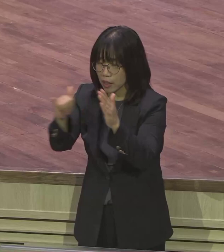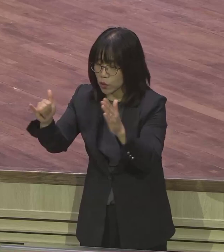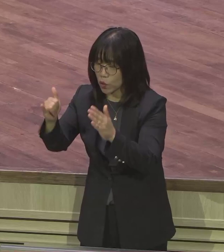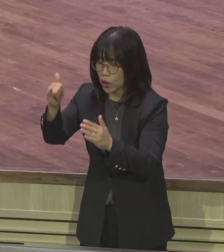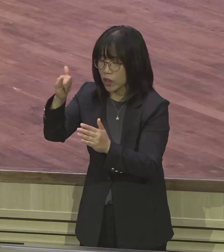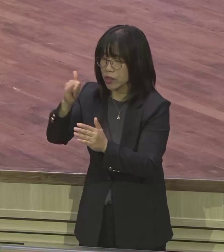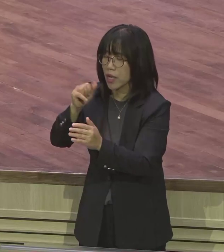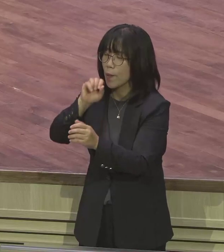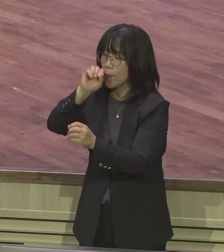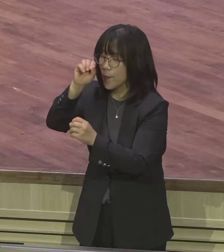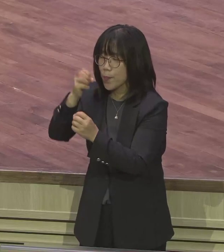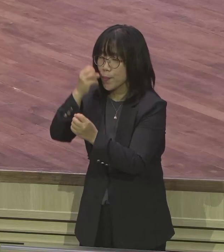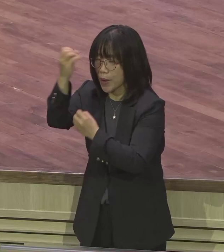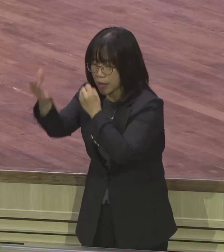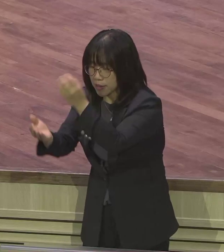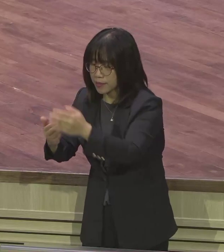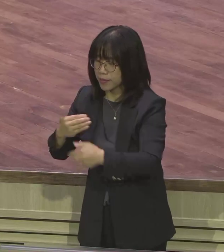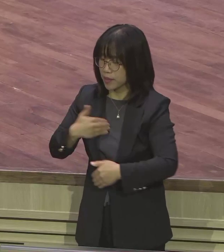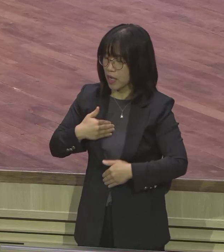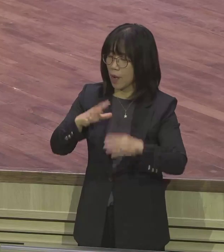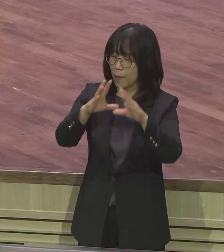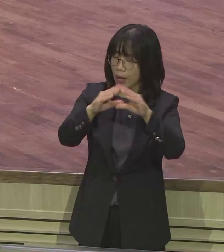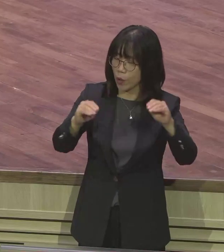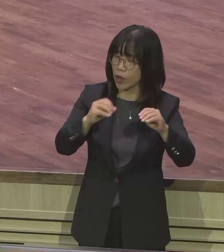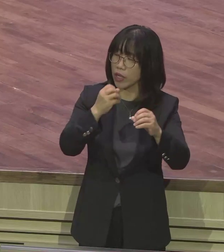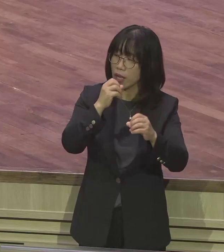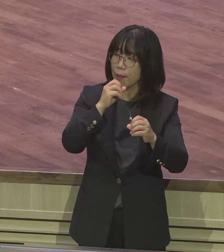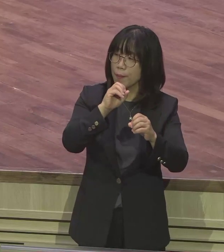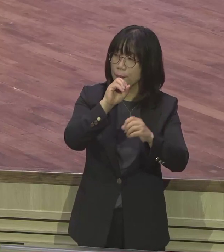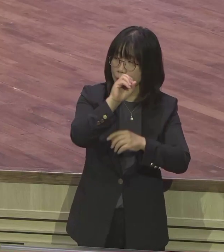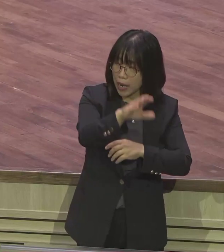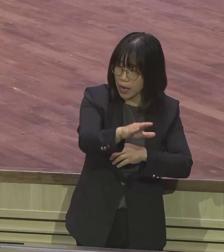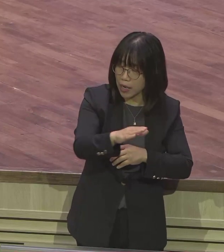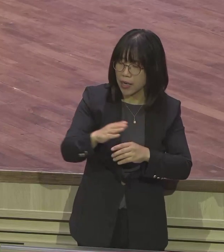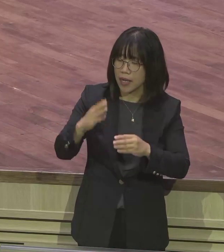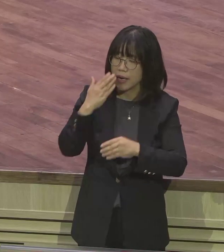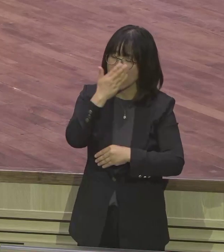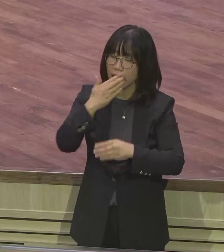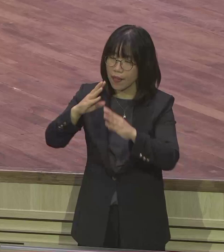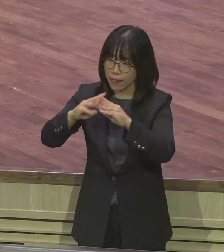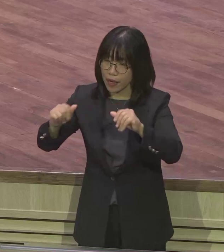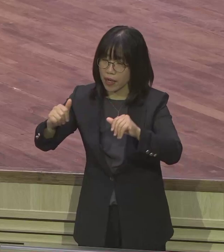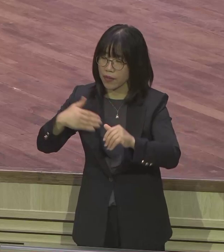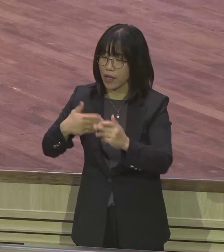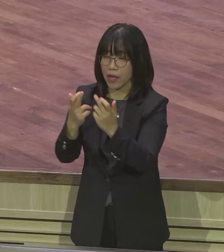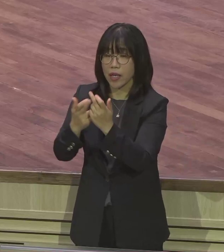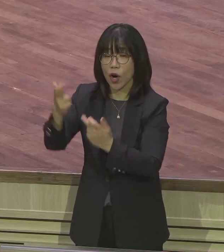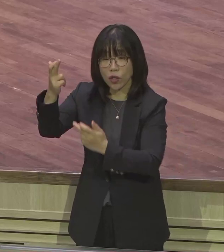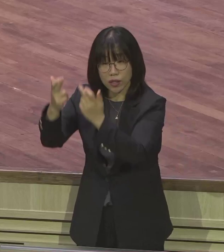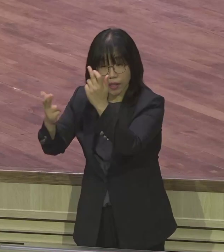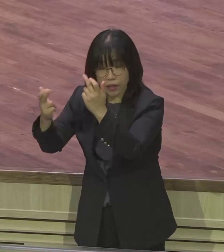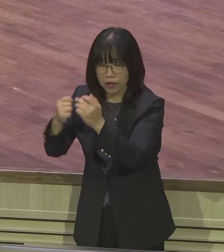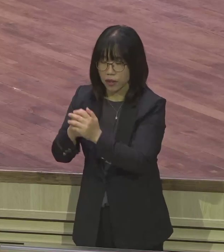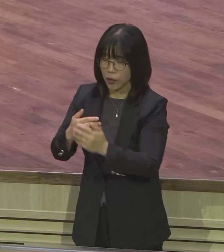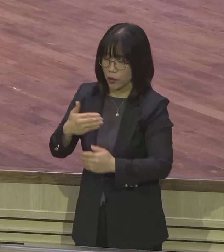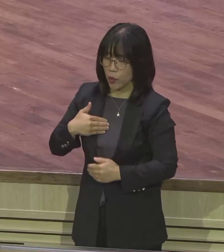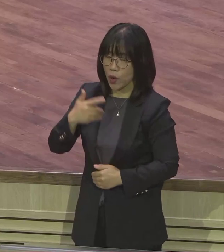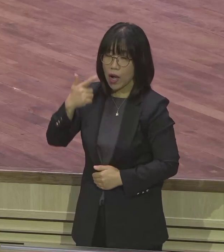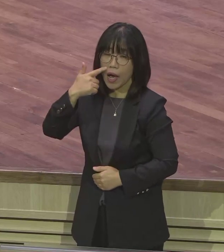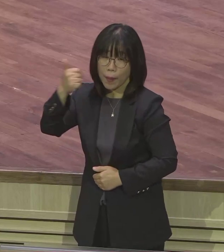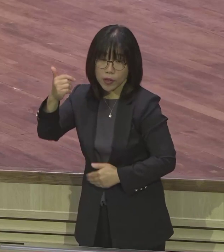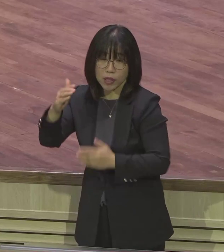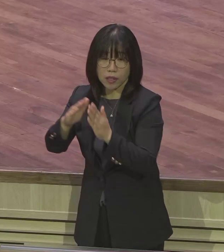내가 올라가서 바로에게 아뢰어 이르기를 가나안 땅에 있던 내 형들과 내 아버지의 가족이